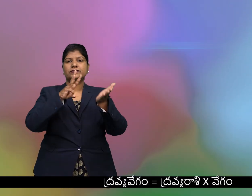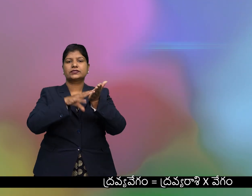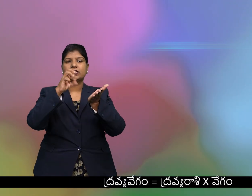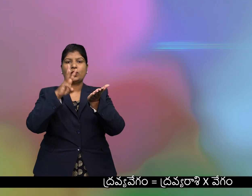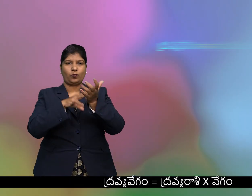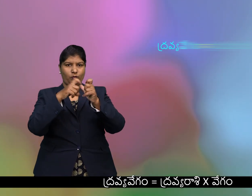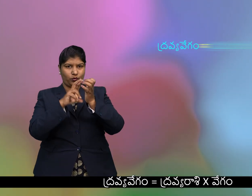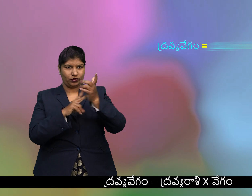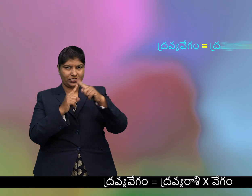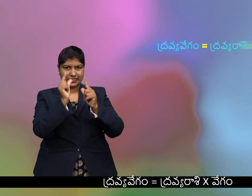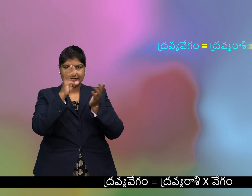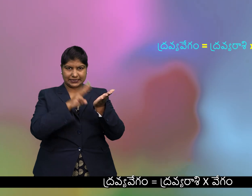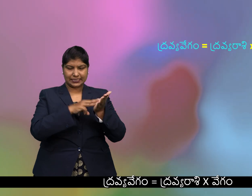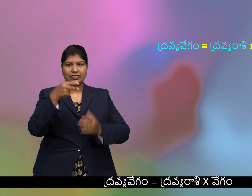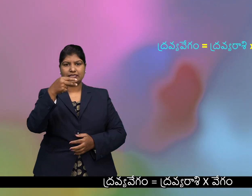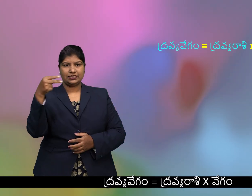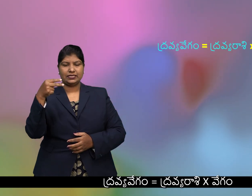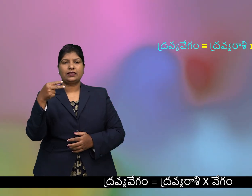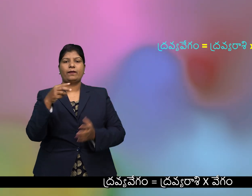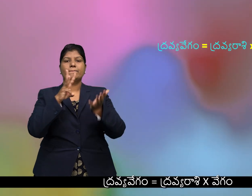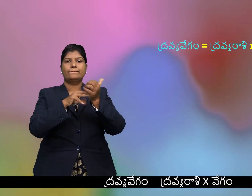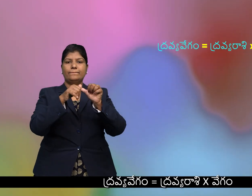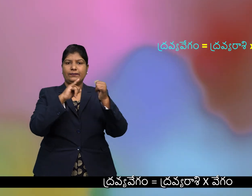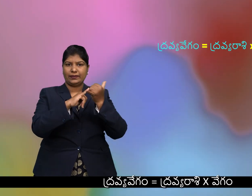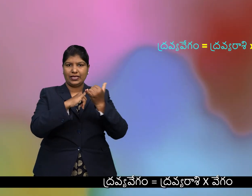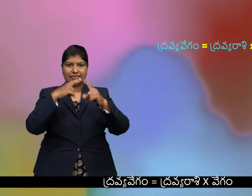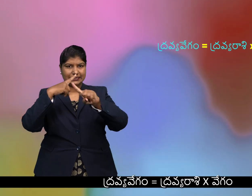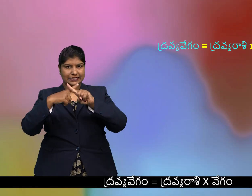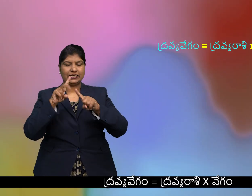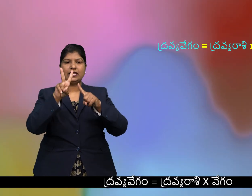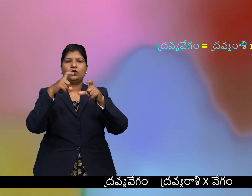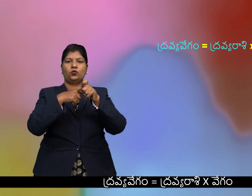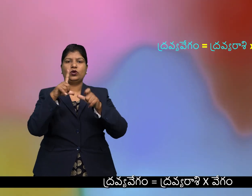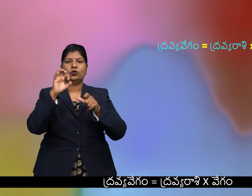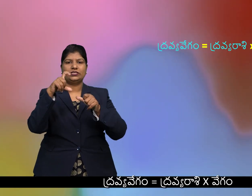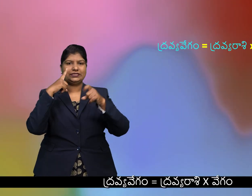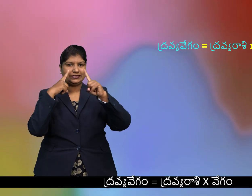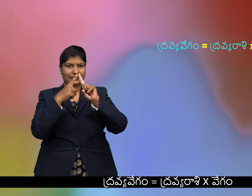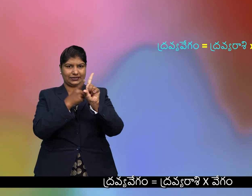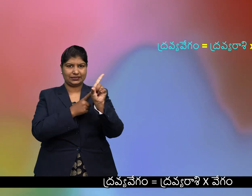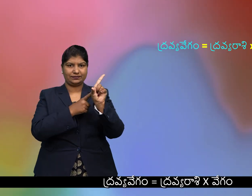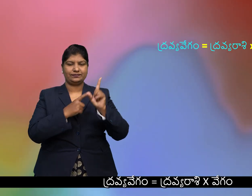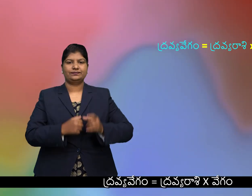మొమెంటం ఈజ్ ఈక్వల్ టు మాస్ ఇంటూ వెలోసిటీ.